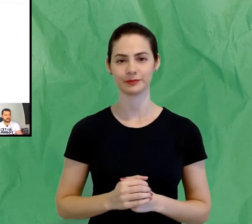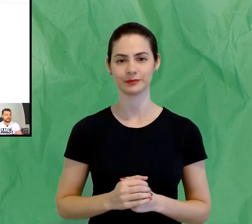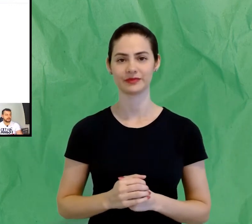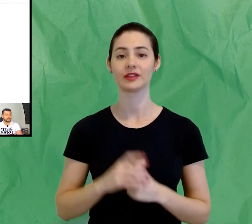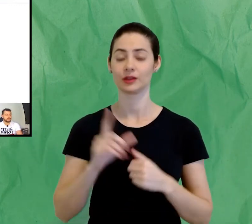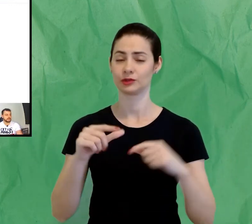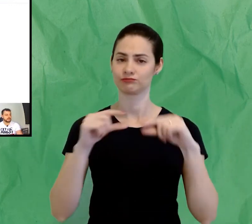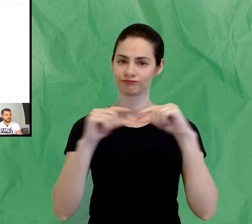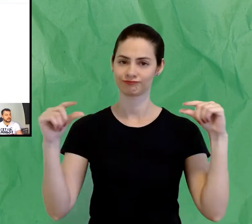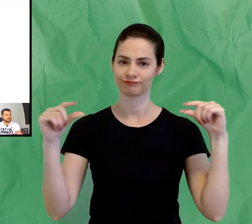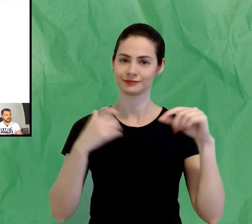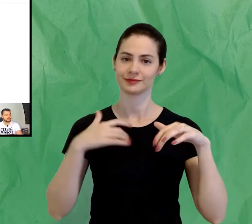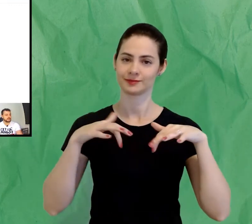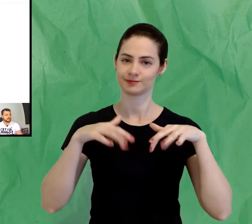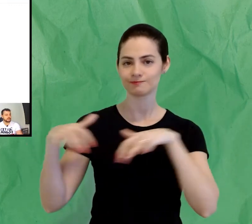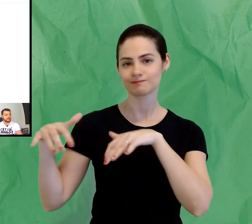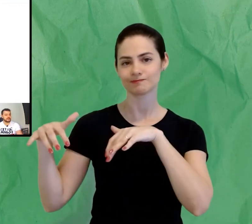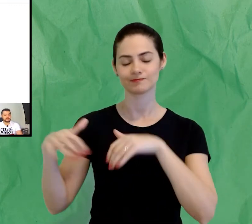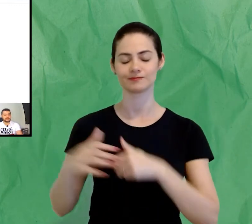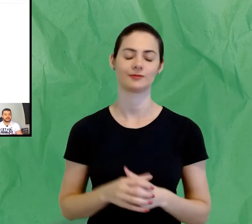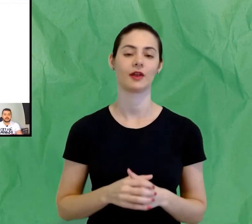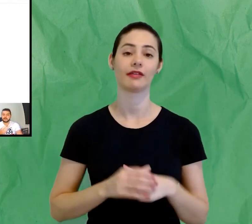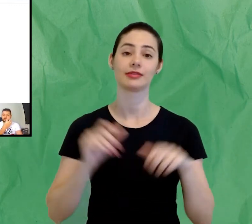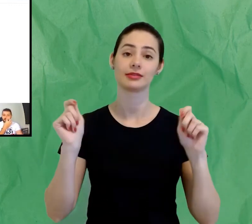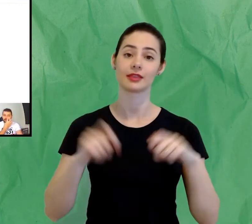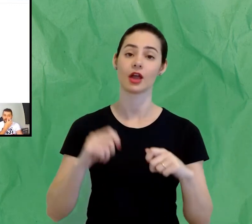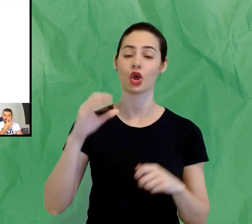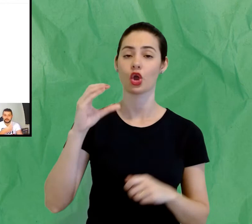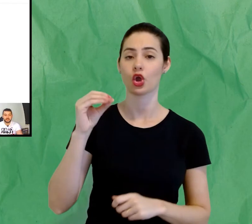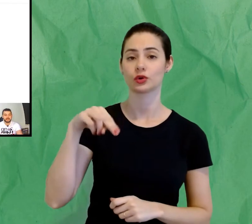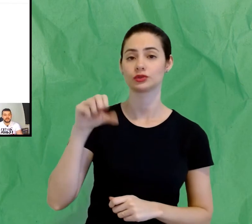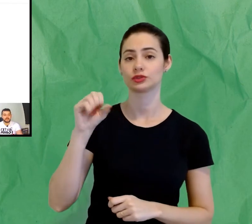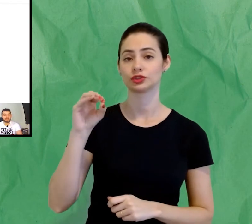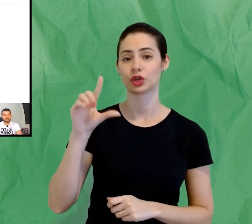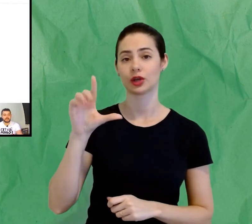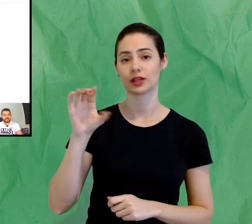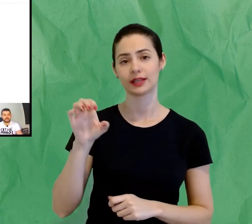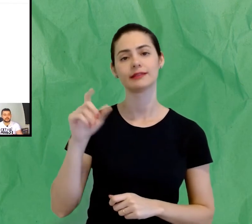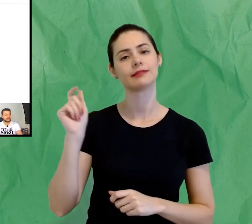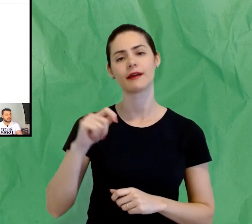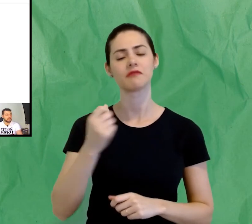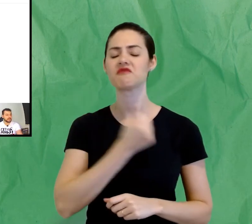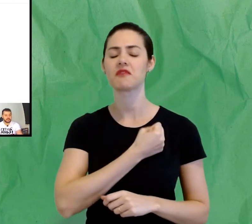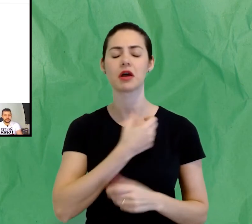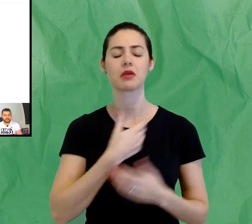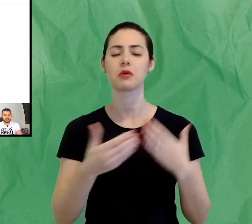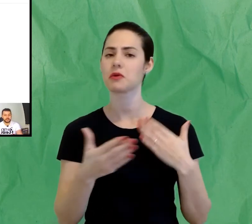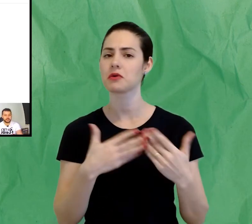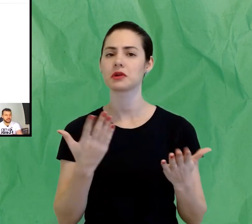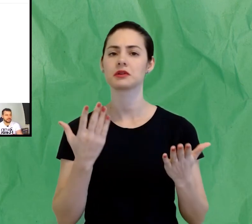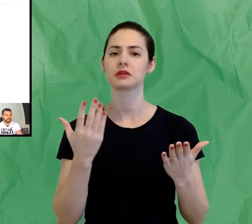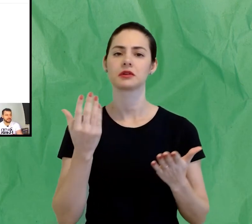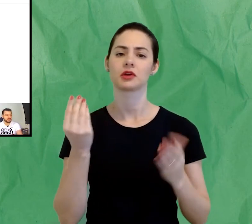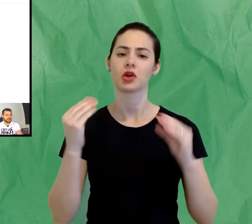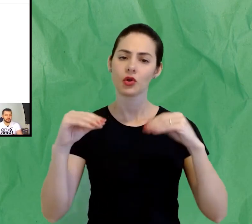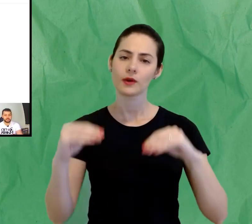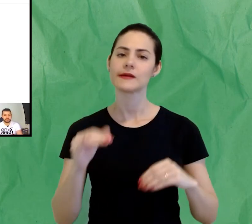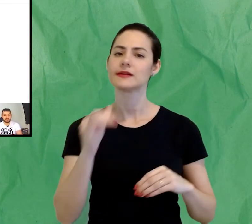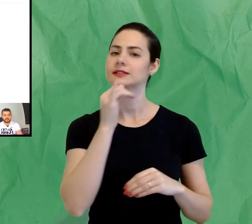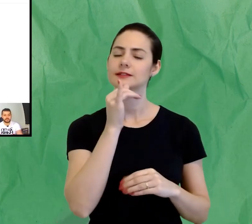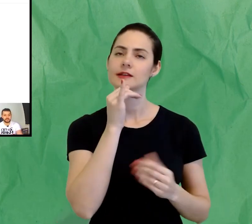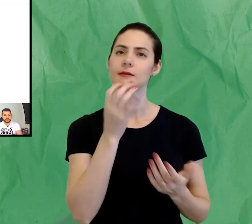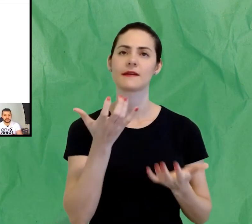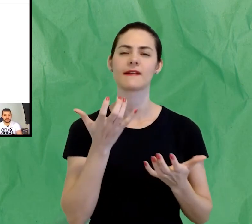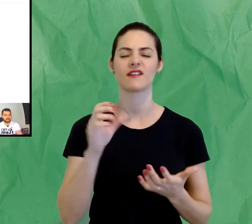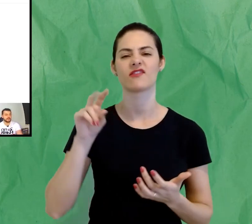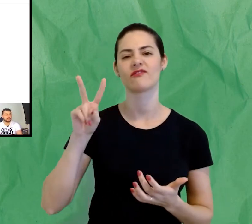eu coloquei. Então a gente pode usar o console para poder imprimir, por exemplo, valores de variáveis. Caso eu queira criar uma variável, eu vou chamar